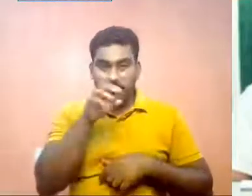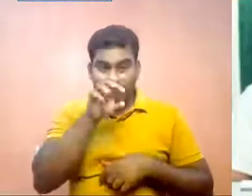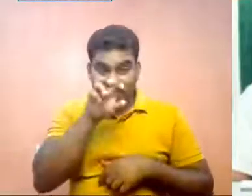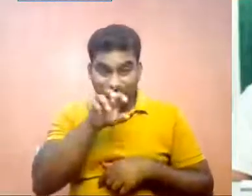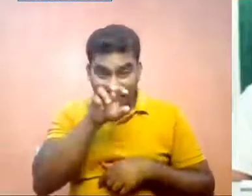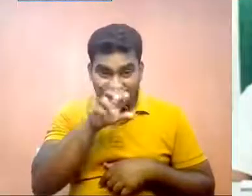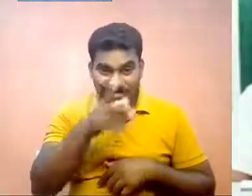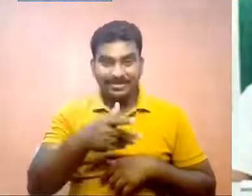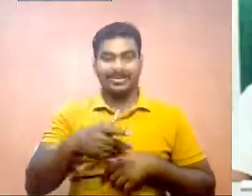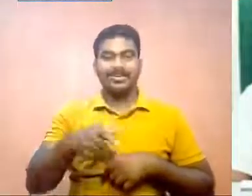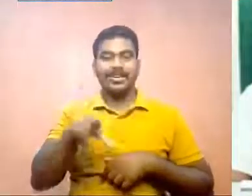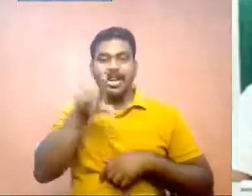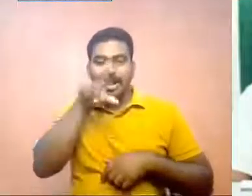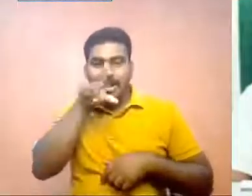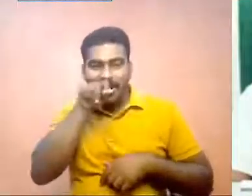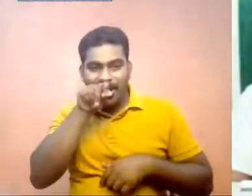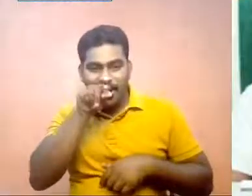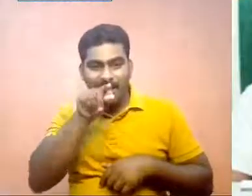അപ്പോൾ ഇതിനുള്ള